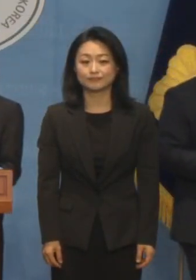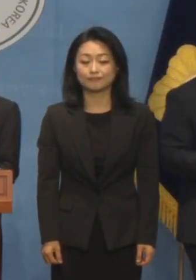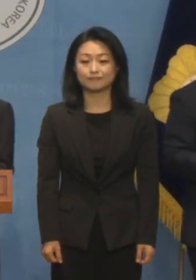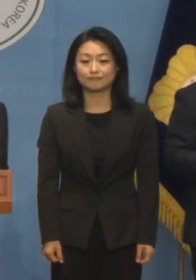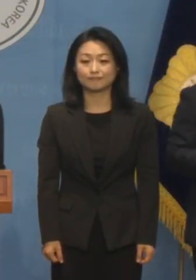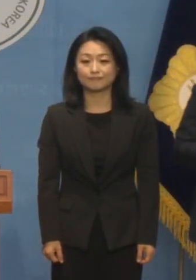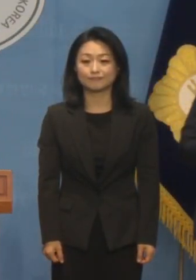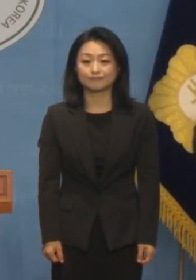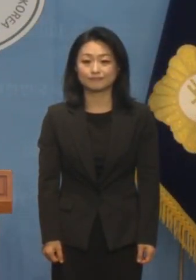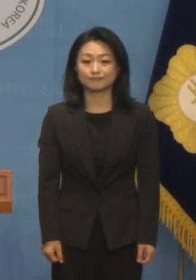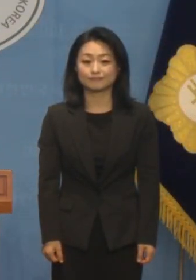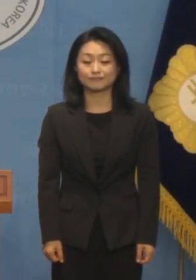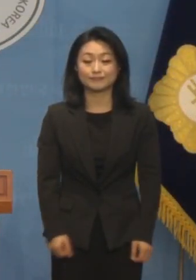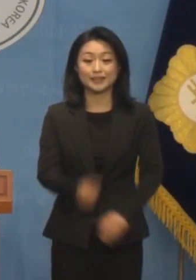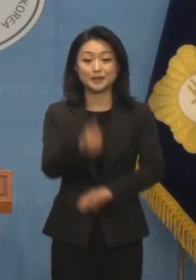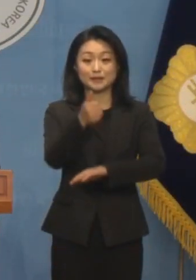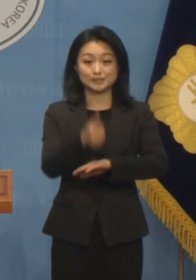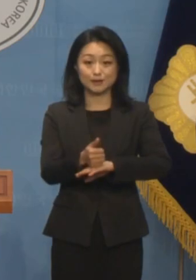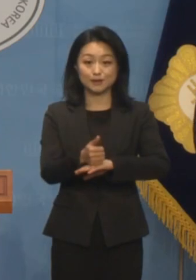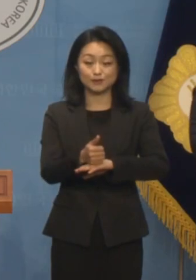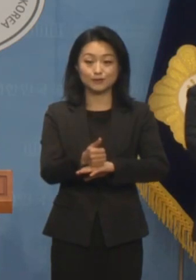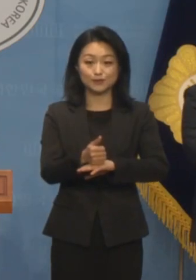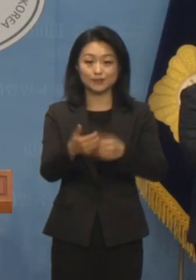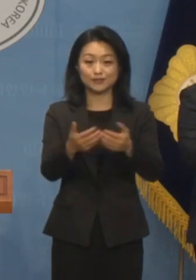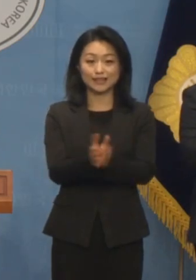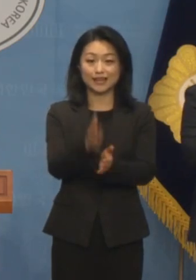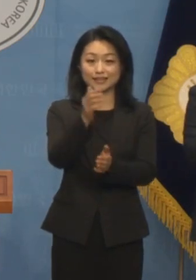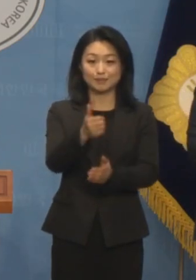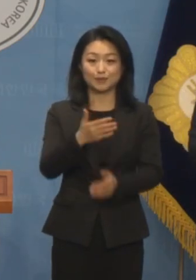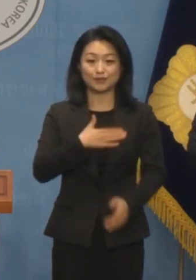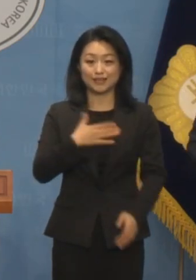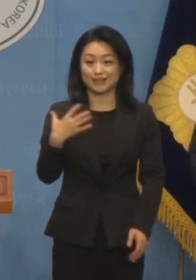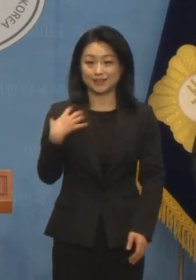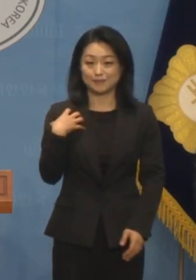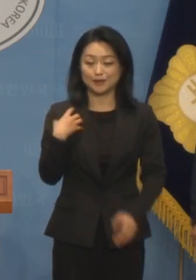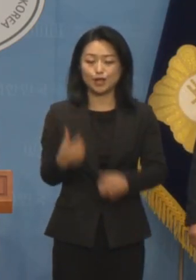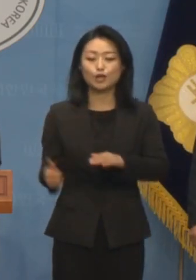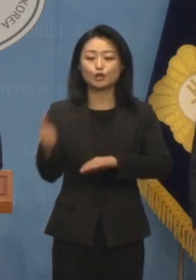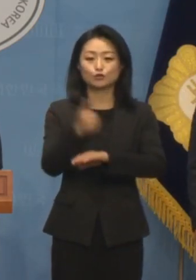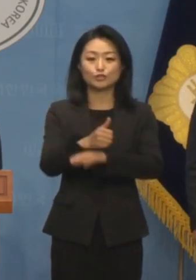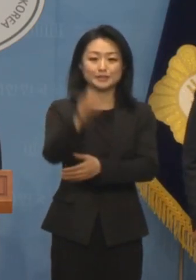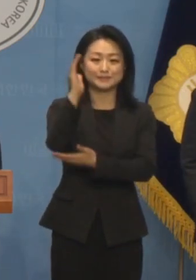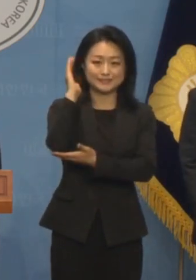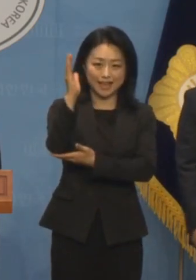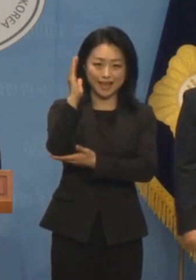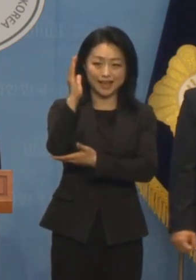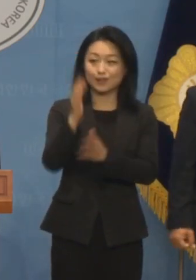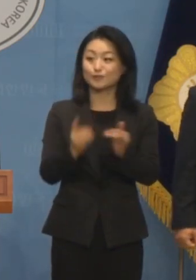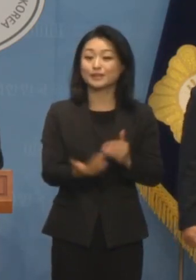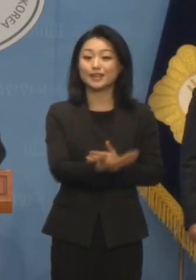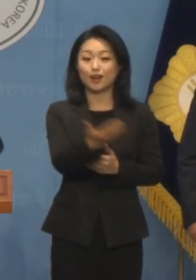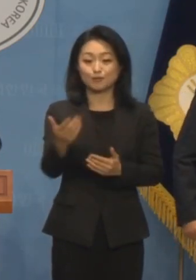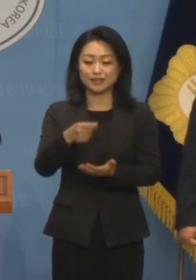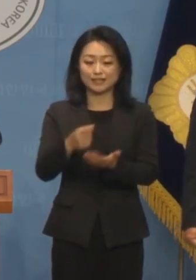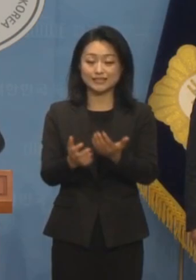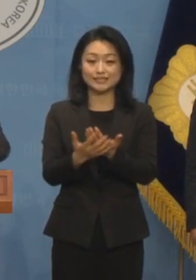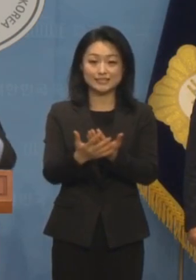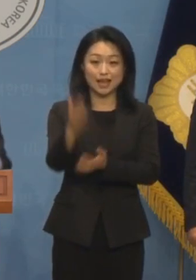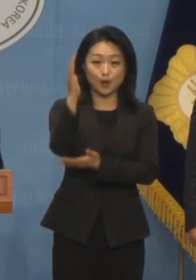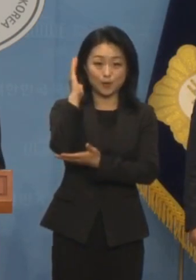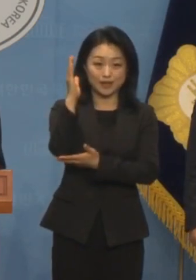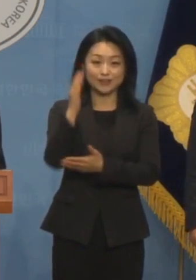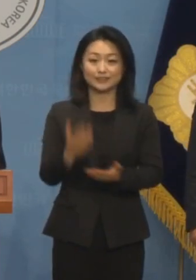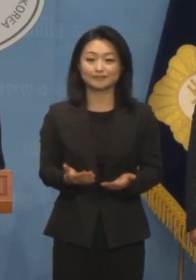네, 그럼 마지막으로 신임 당대표로서 제 취임사를 겸해서 대국민 기자회견문을